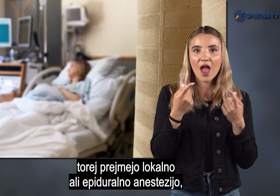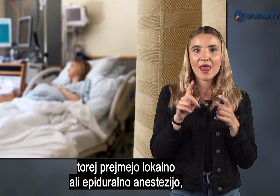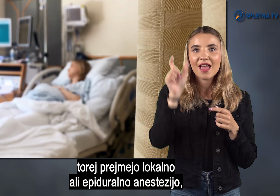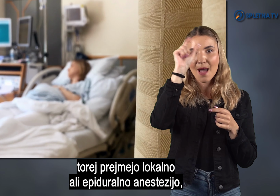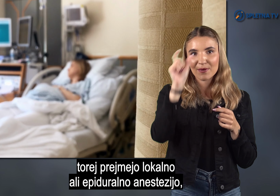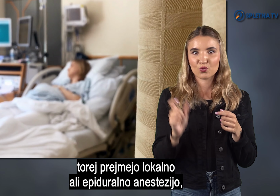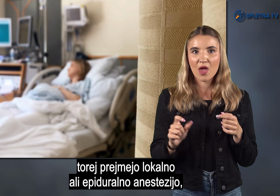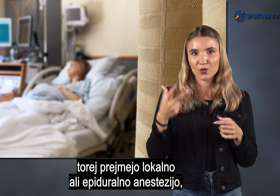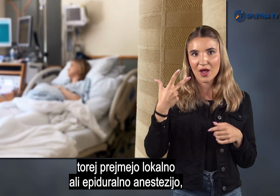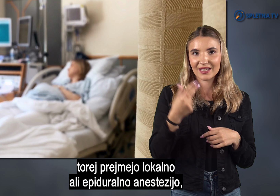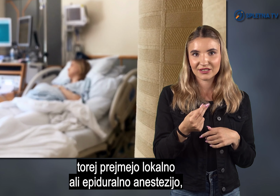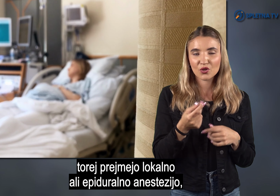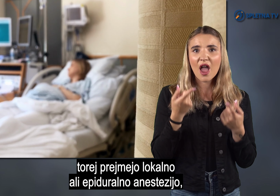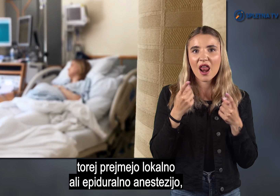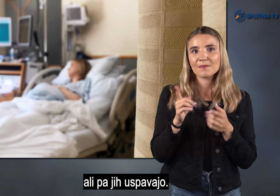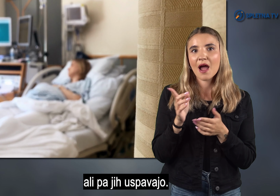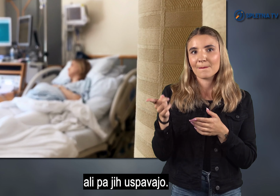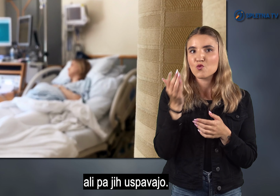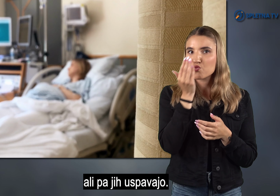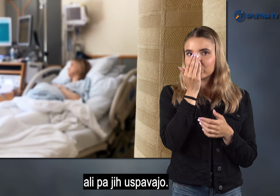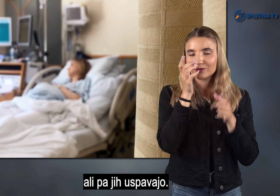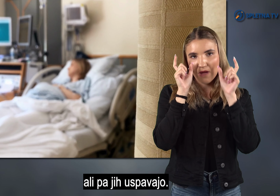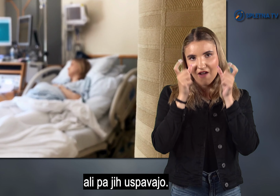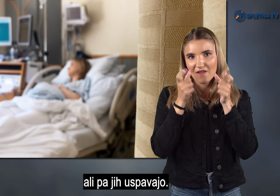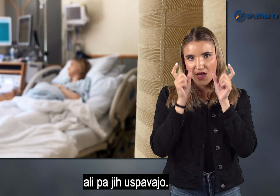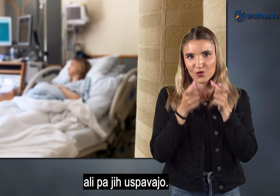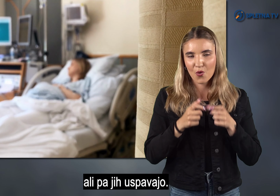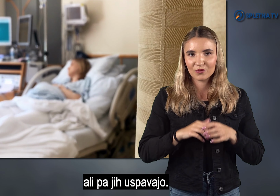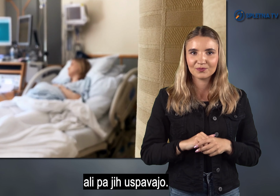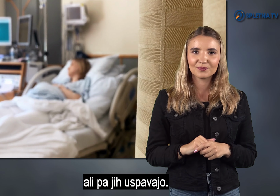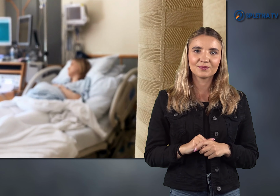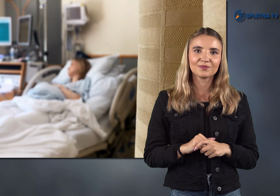epiduralno anestezijo. Ali pa jih uspavajo.